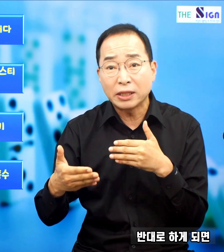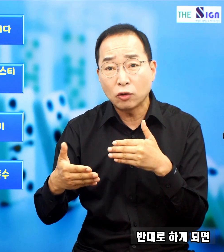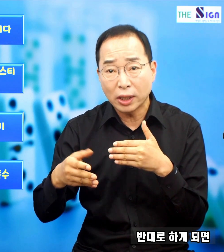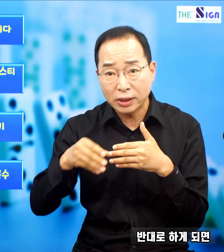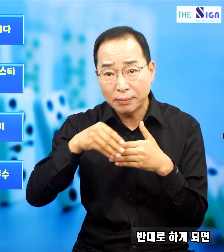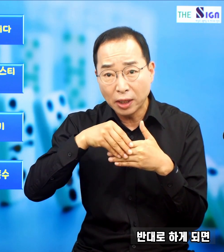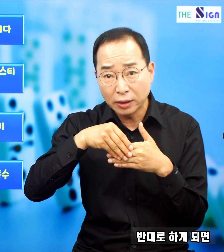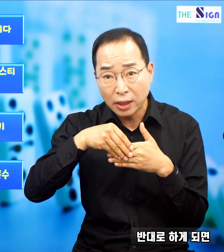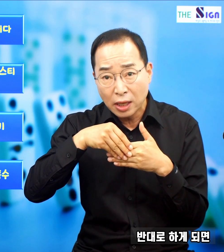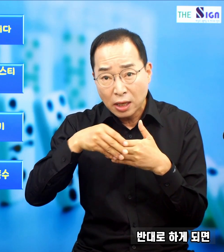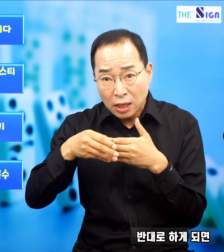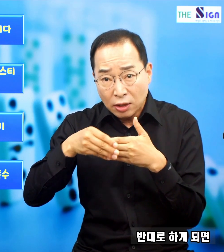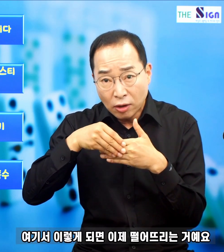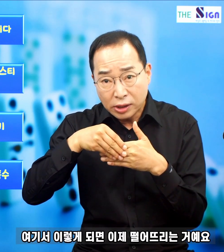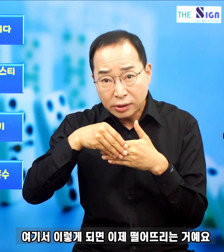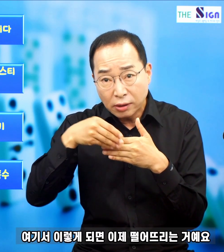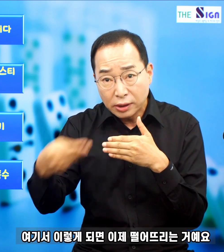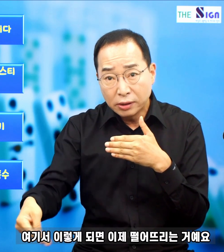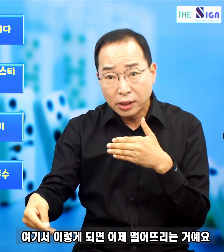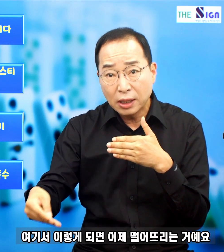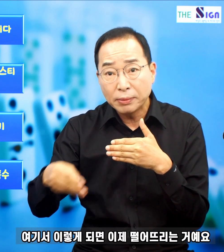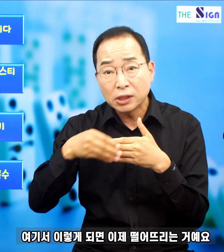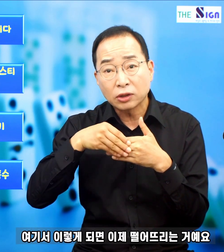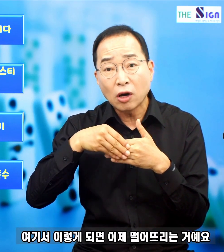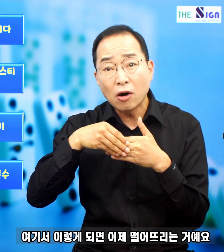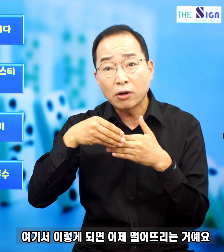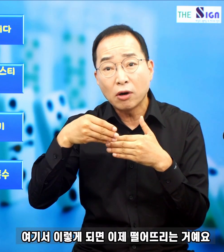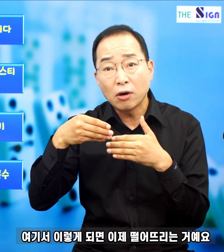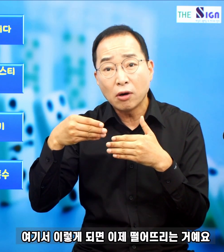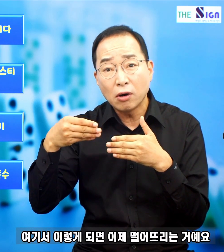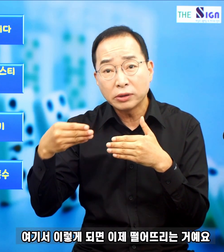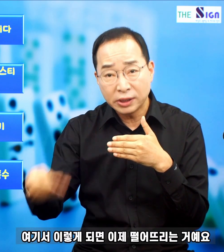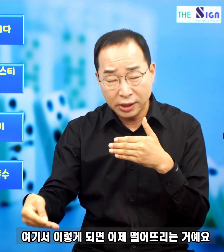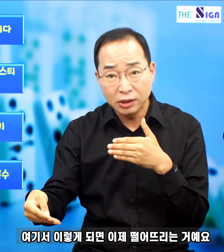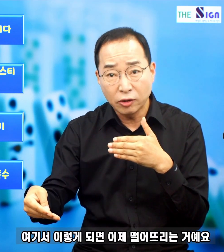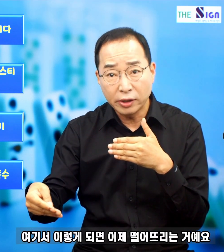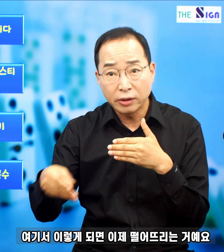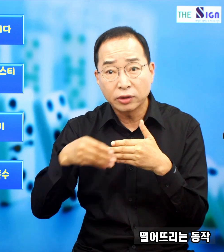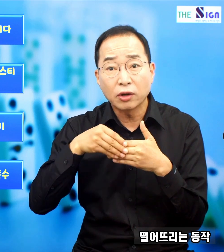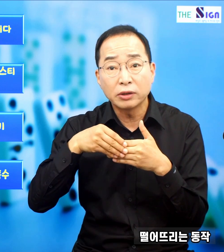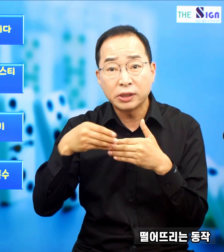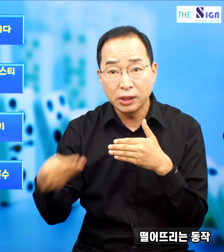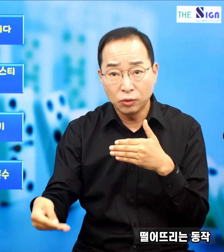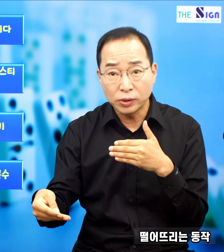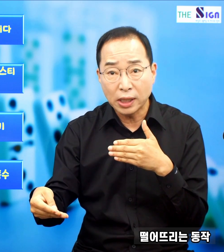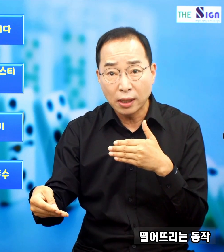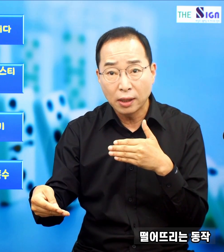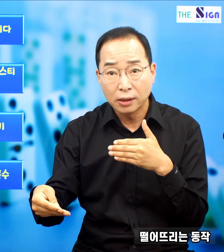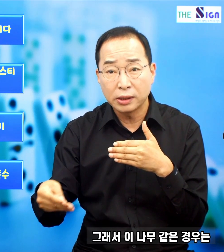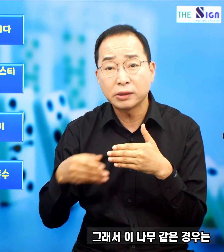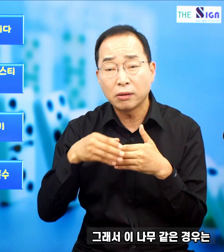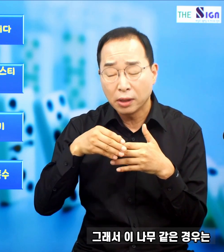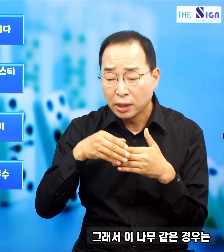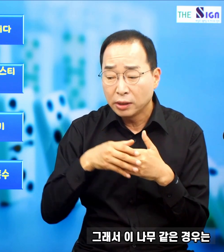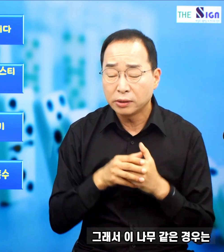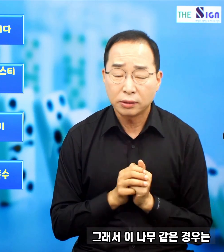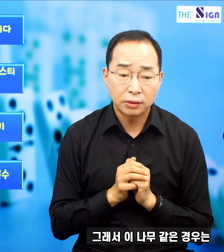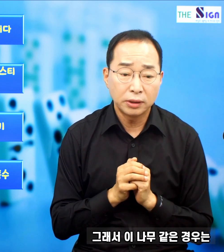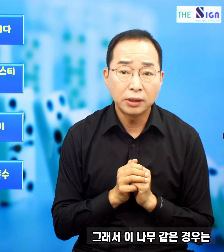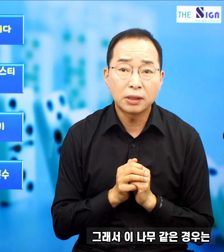하게 되면 여기서 이렇게 되면 이제 떨어뜨리는 거예요. 떨어뜨리는 동작. 그래서 이게